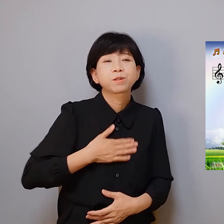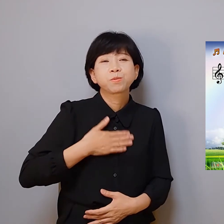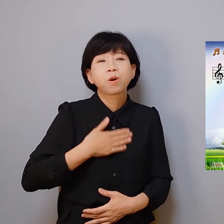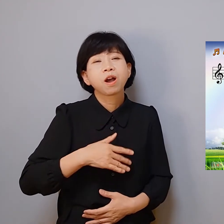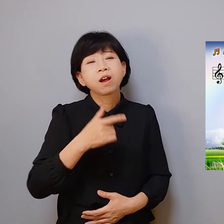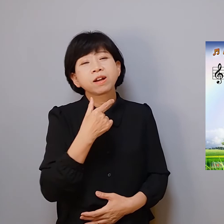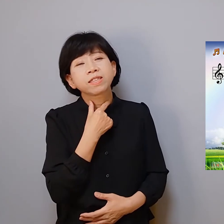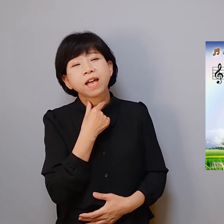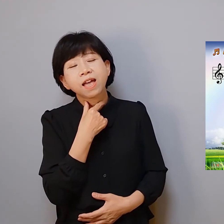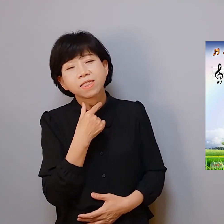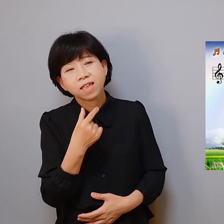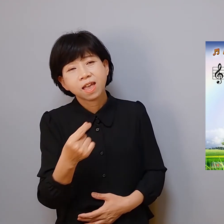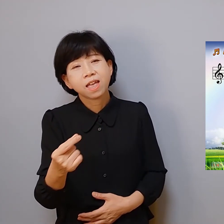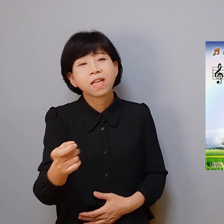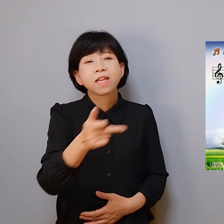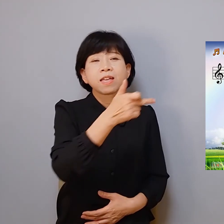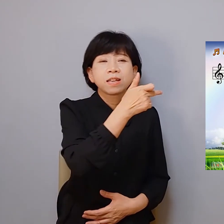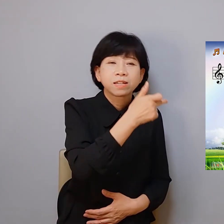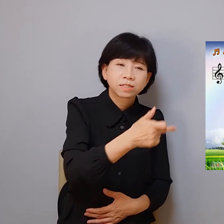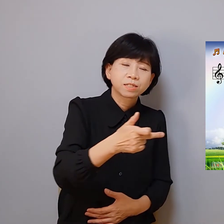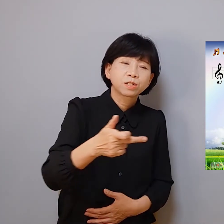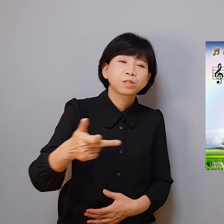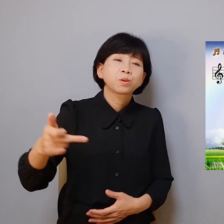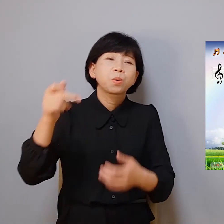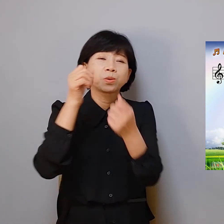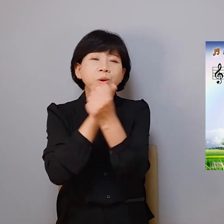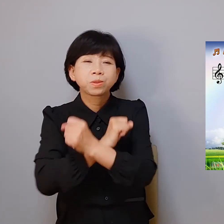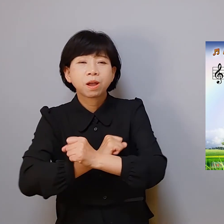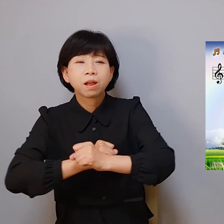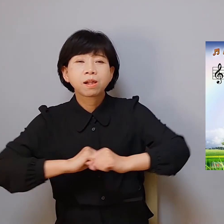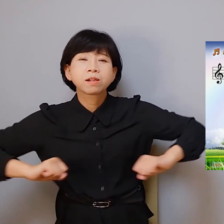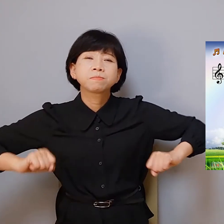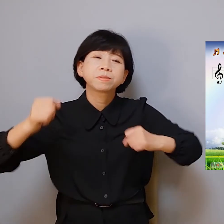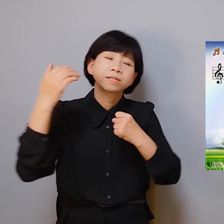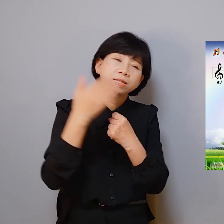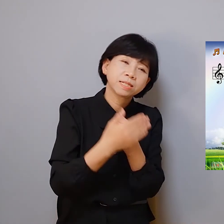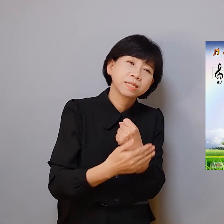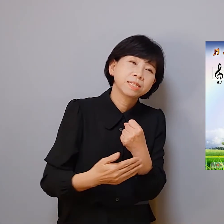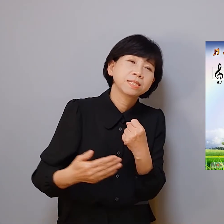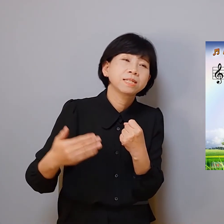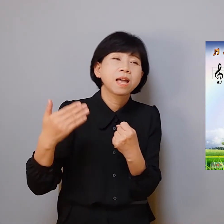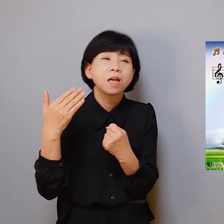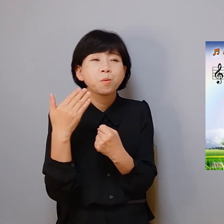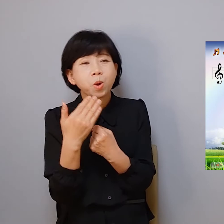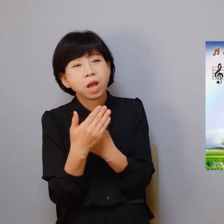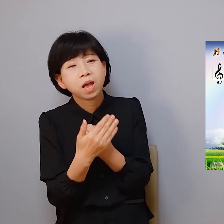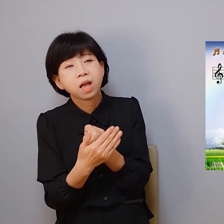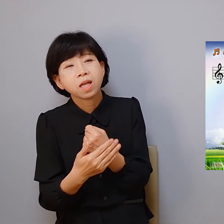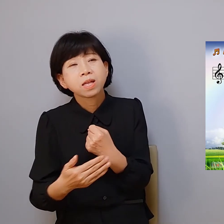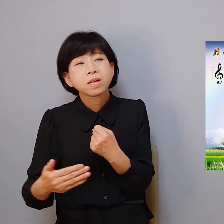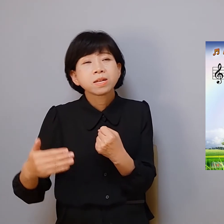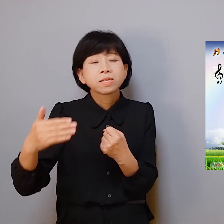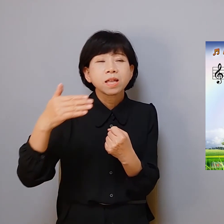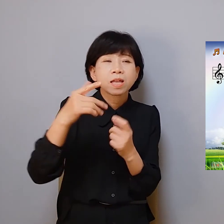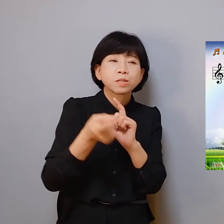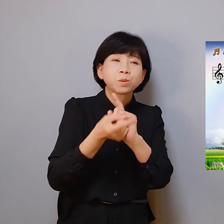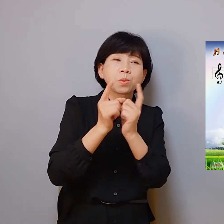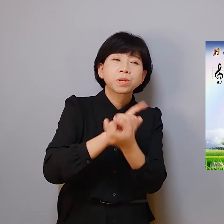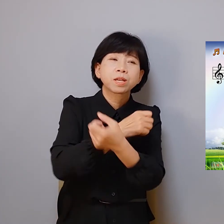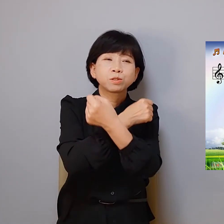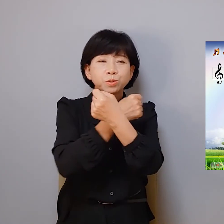예수도 알기 원하네. 그보다 넓은